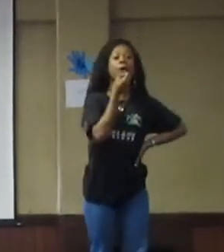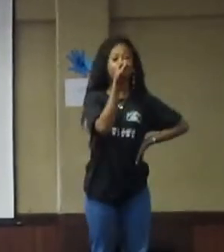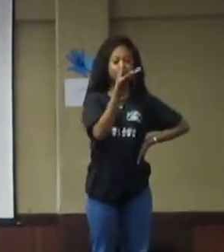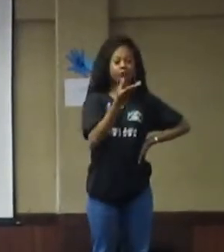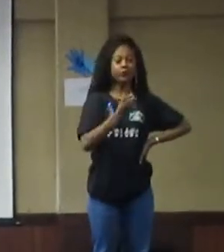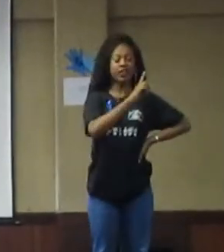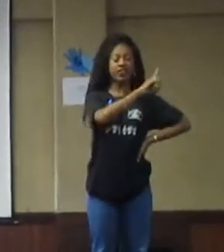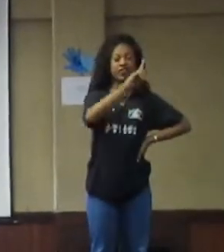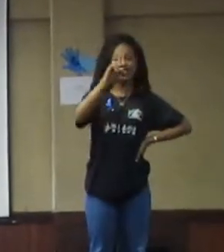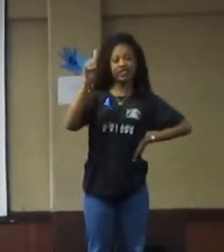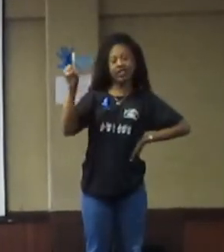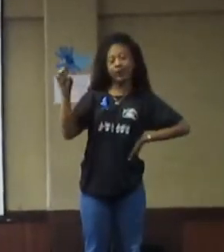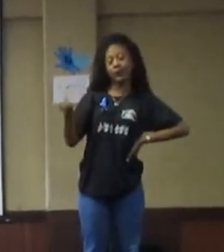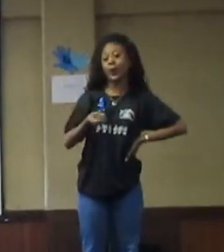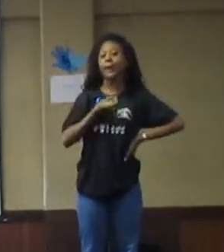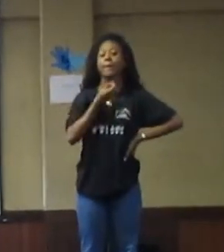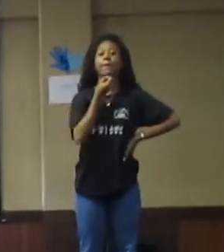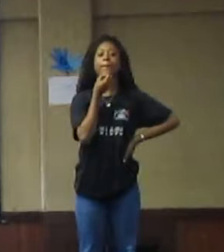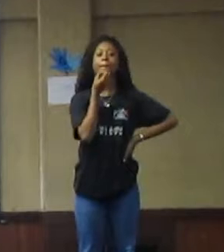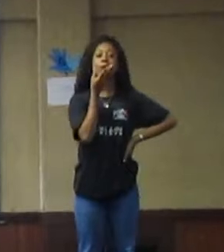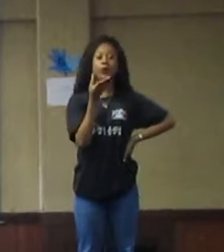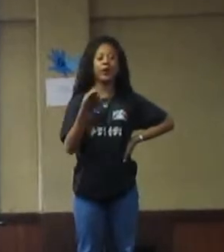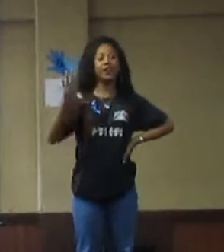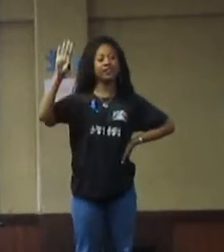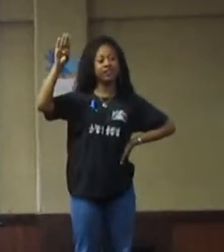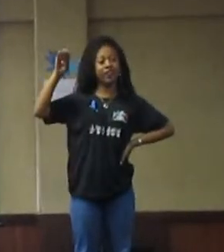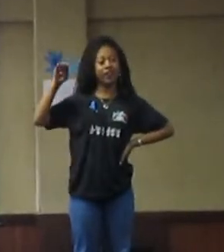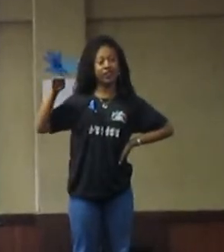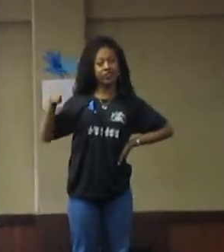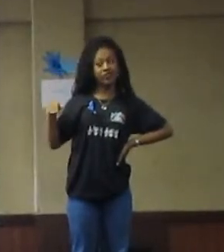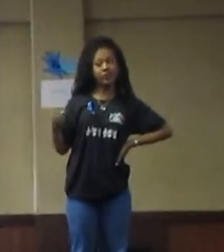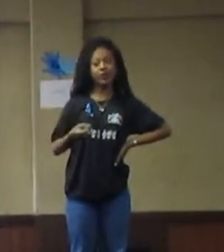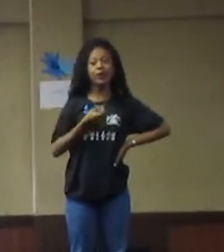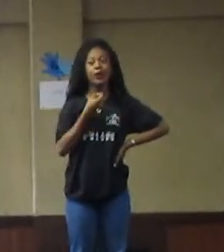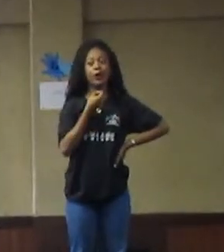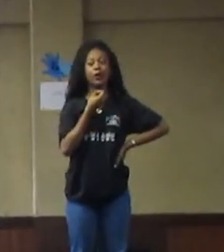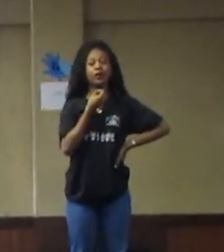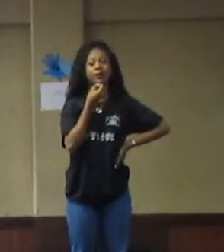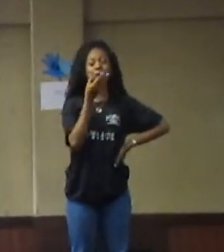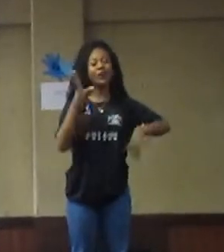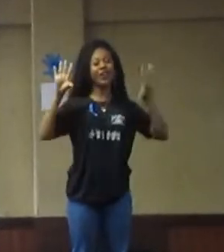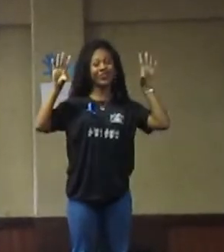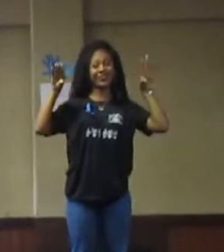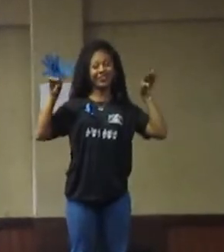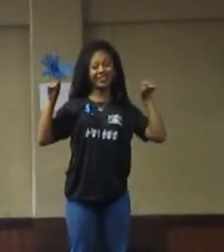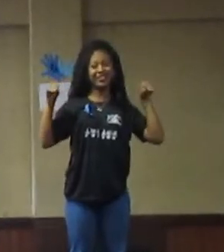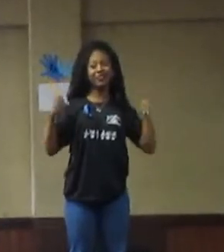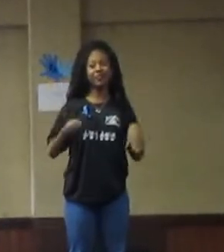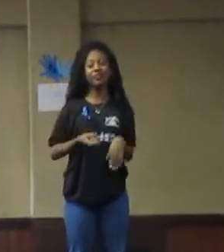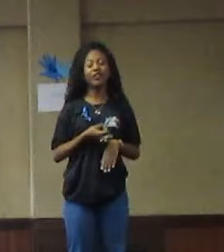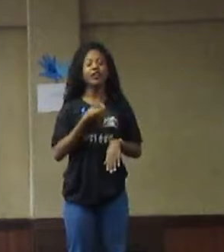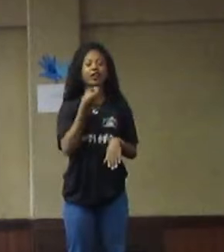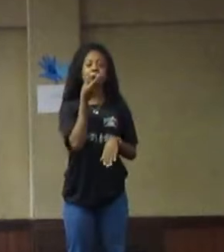O bom dia, boa tarde, boa